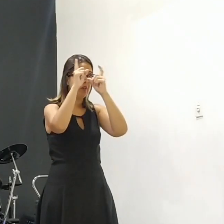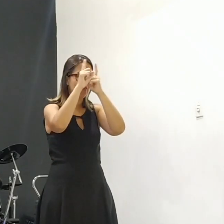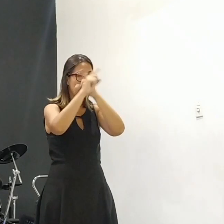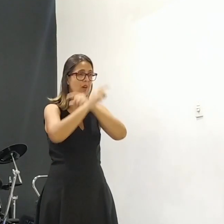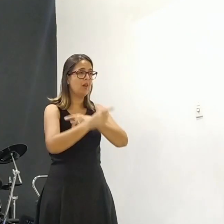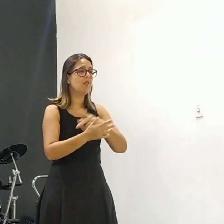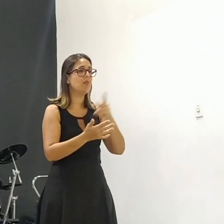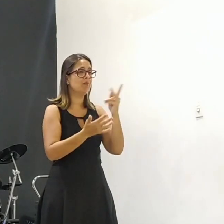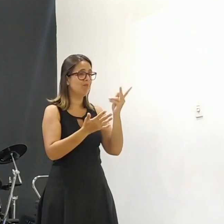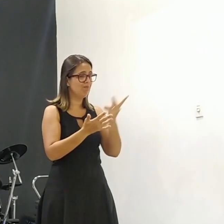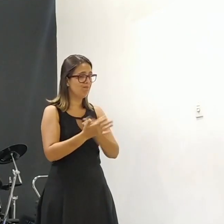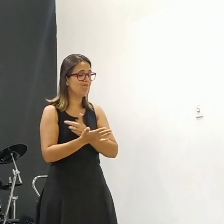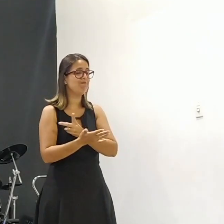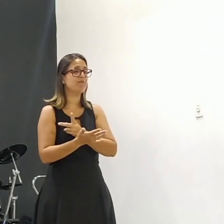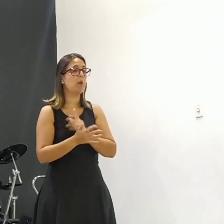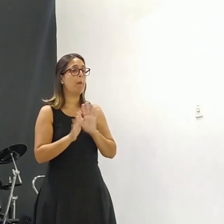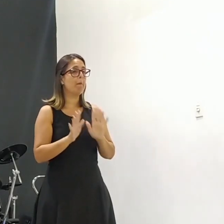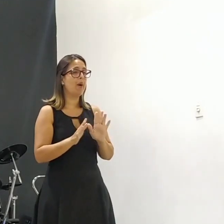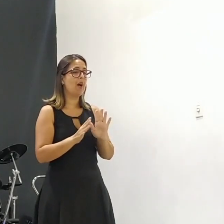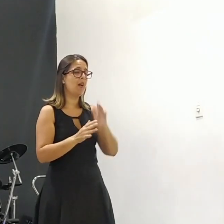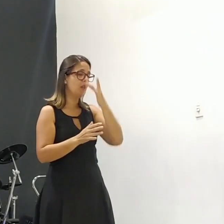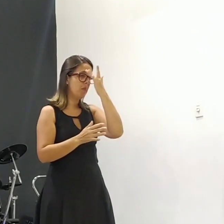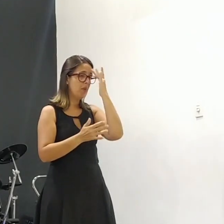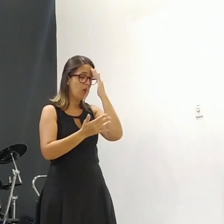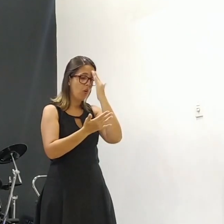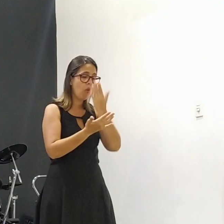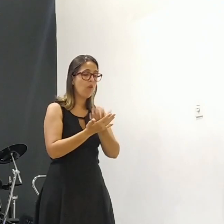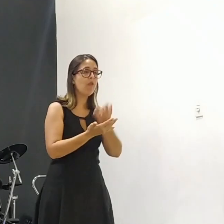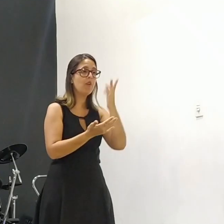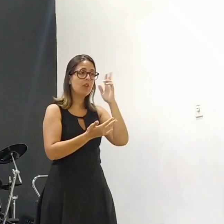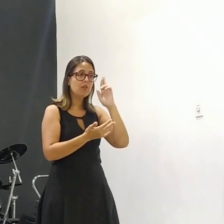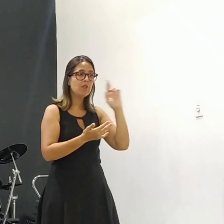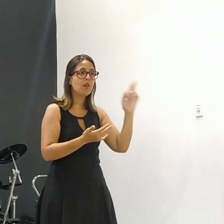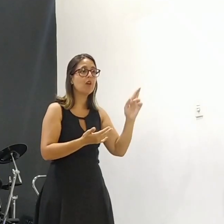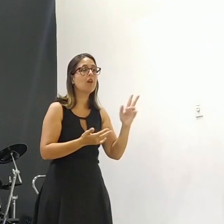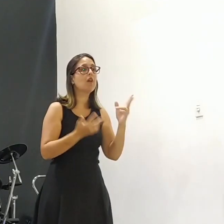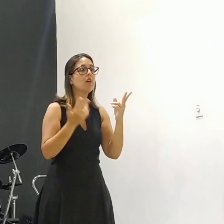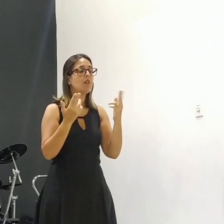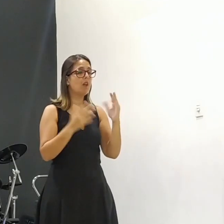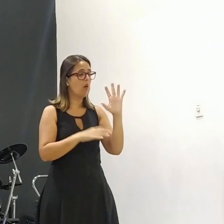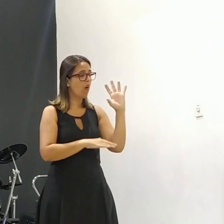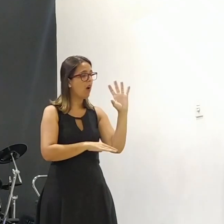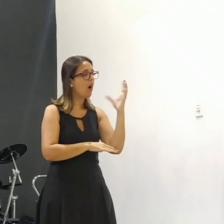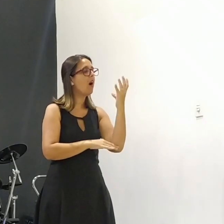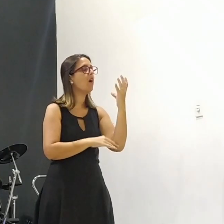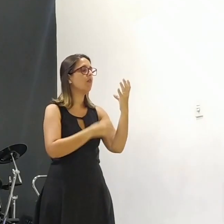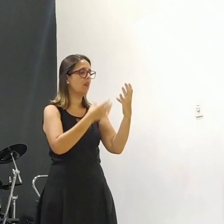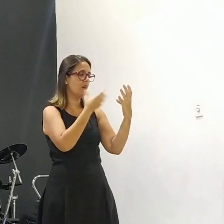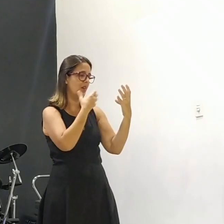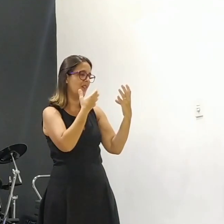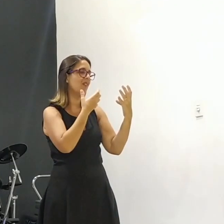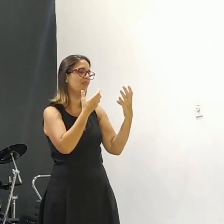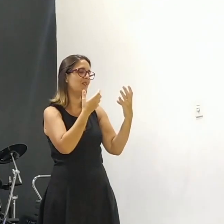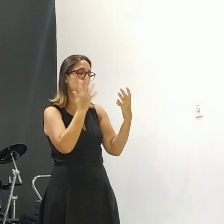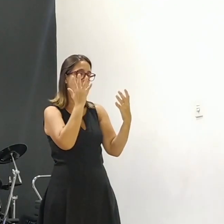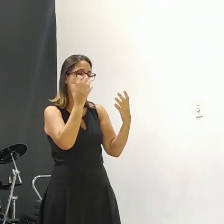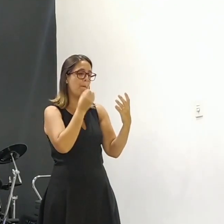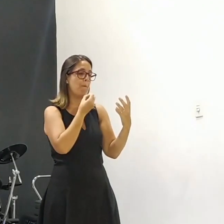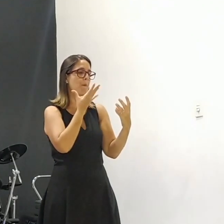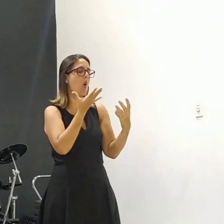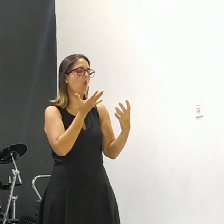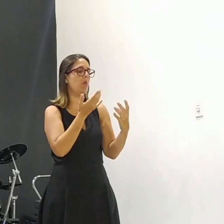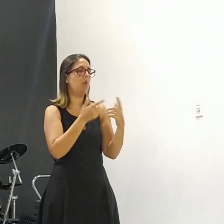Mas aquele que confia no Senhor será como essa árvore que dá fruto, porque eles têm as